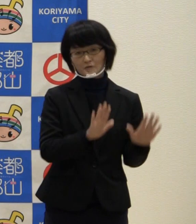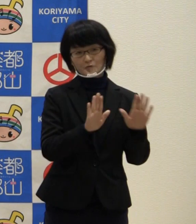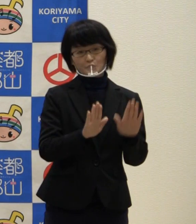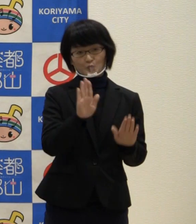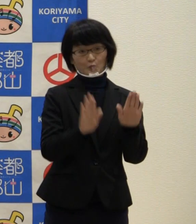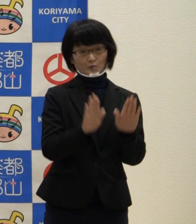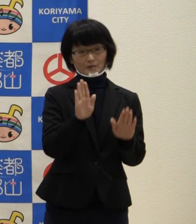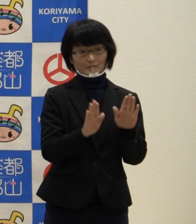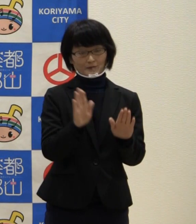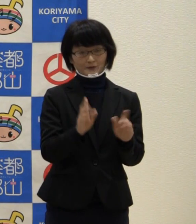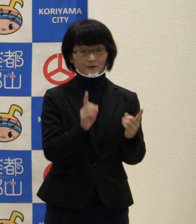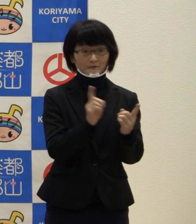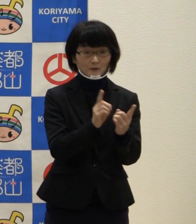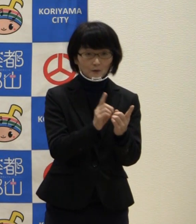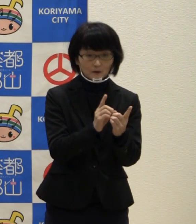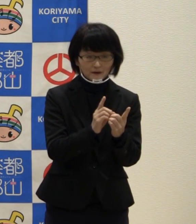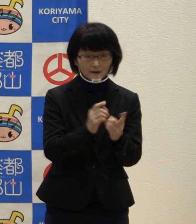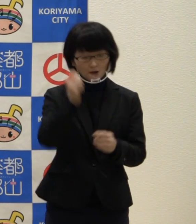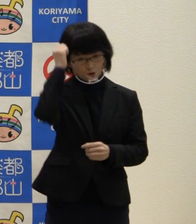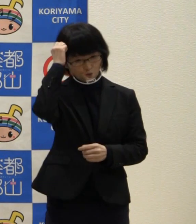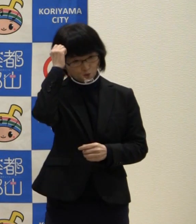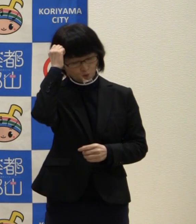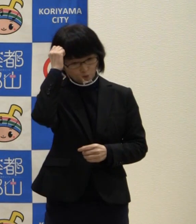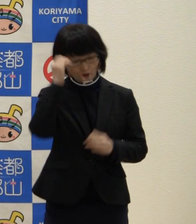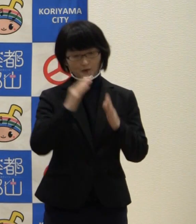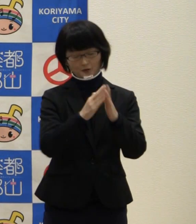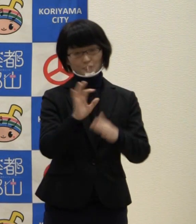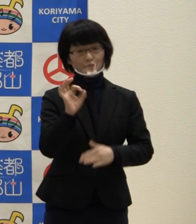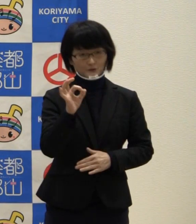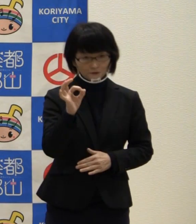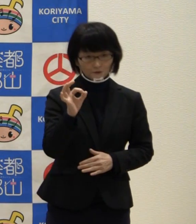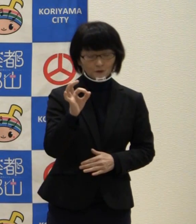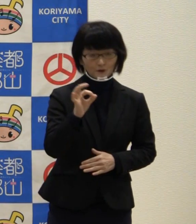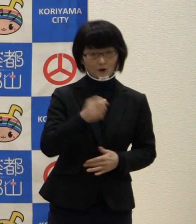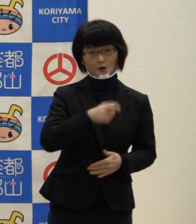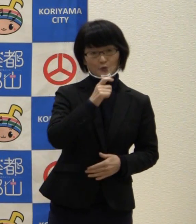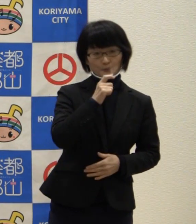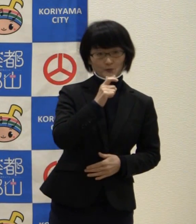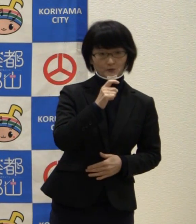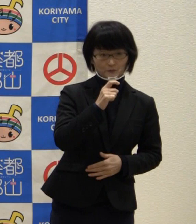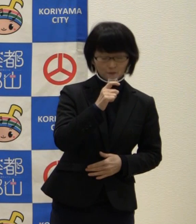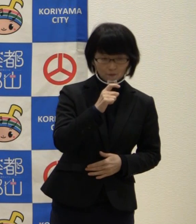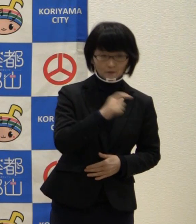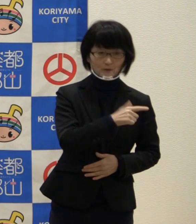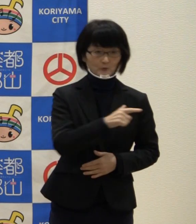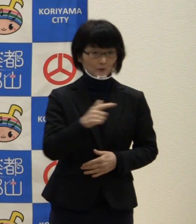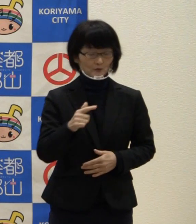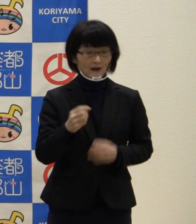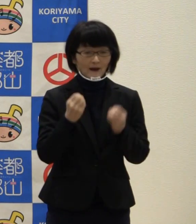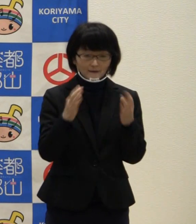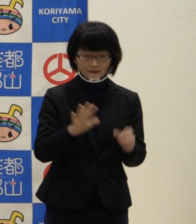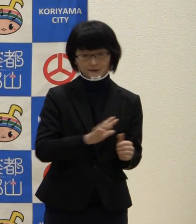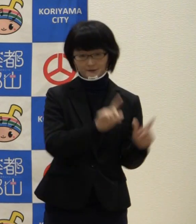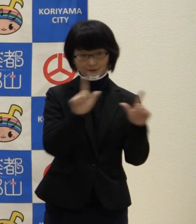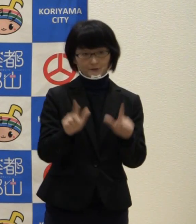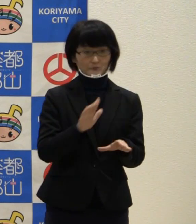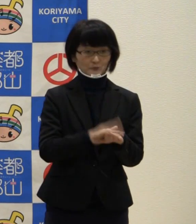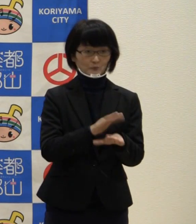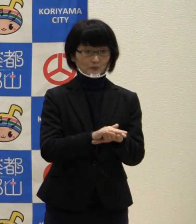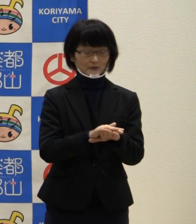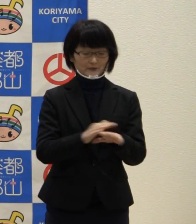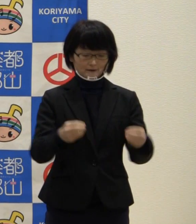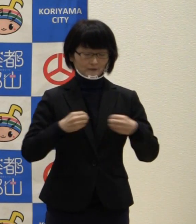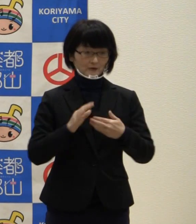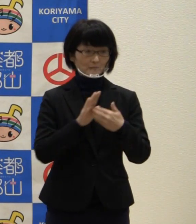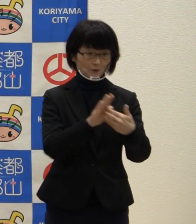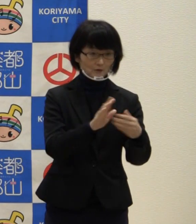しまして、宿泊施設や飲食店等が実施いたします新しい生活様式に対応した感染防止対策